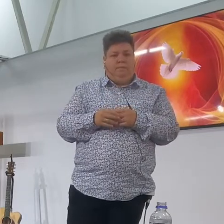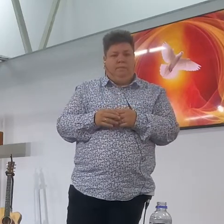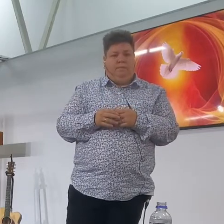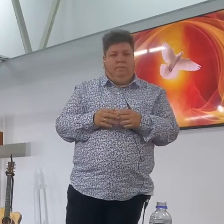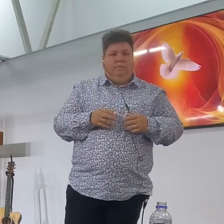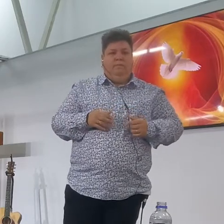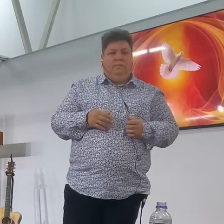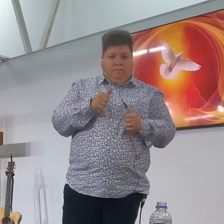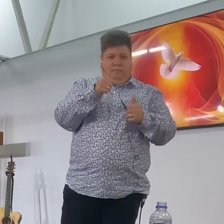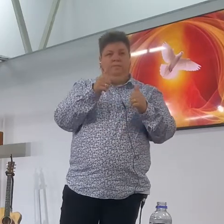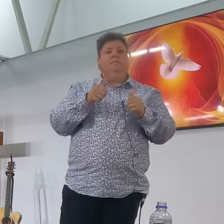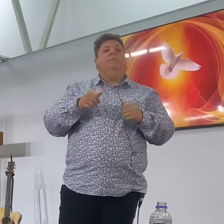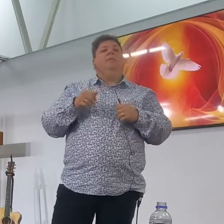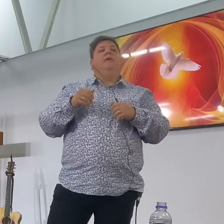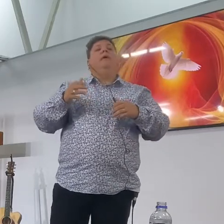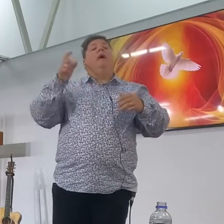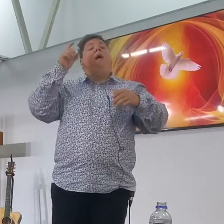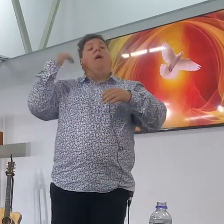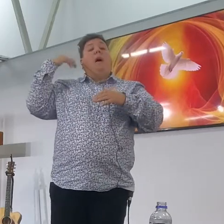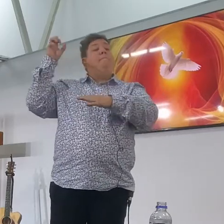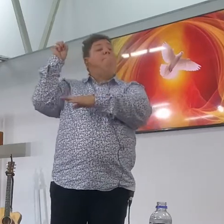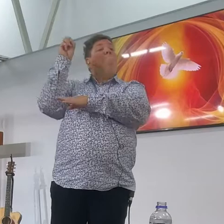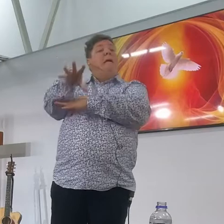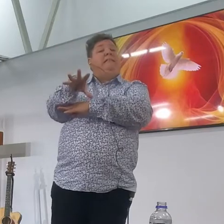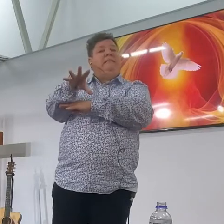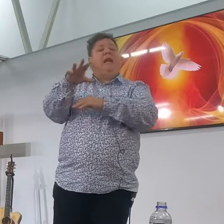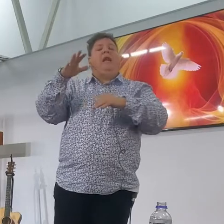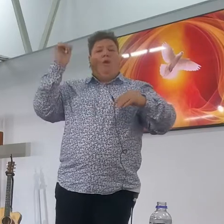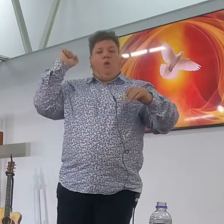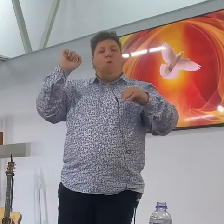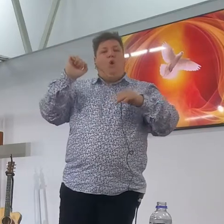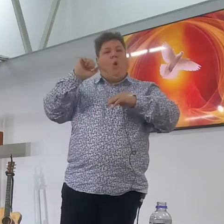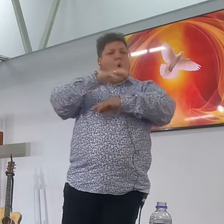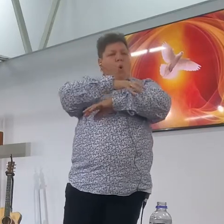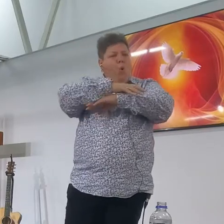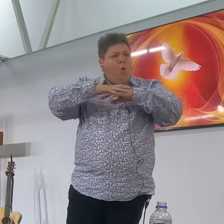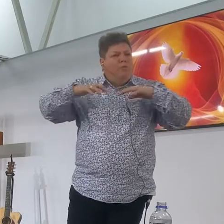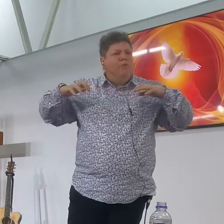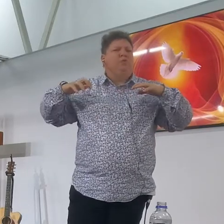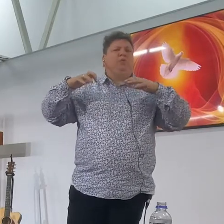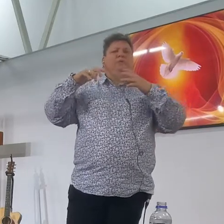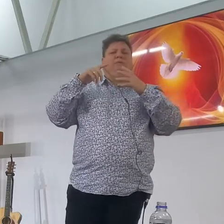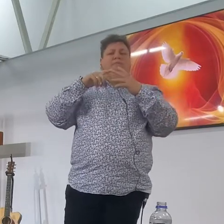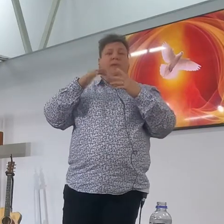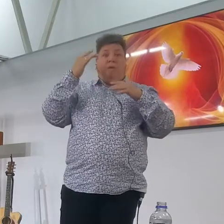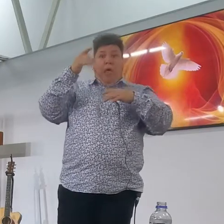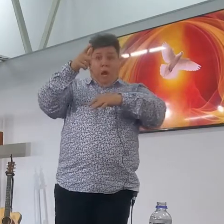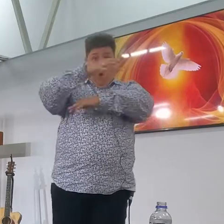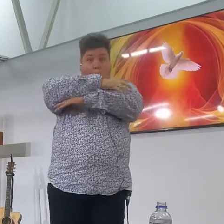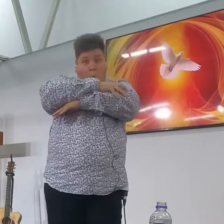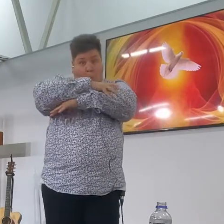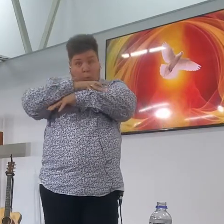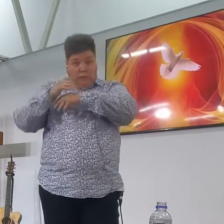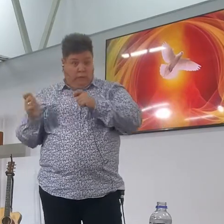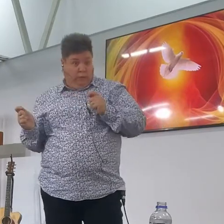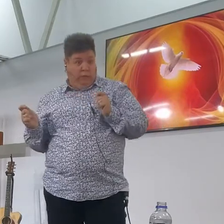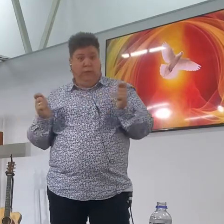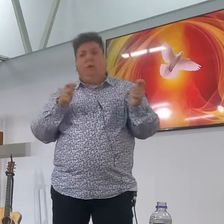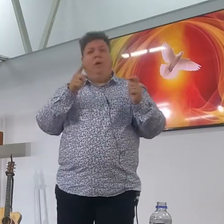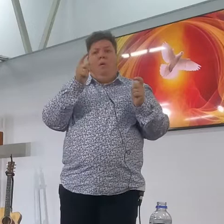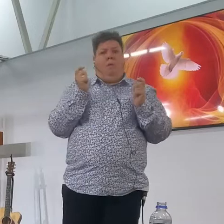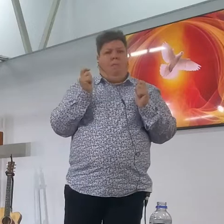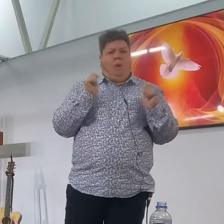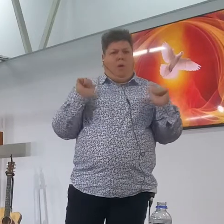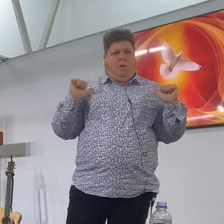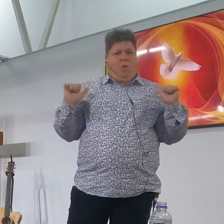ook een van die feeste in die Ou Testament, die fees van die oeste, wat gegaan het dat as hulle die oeste inbring, dan hulle ook hulle beste en hulle eerste deel vir